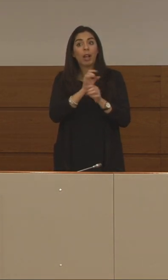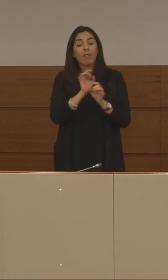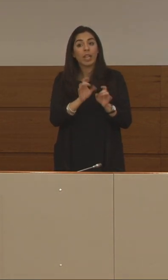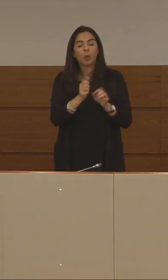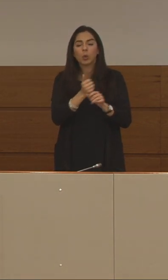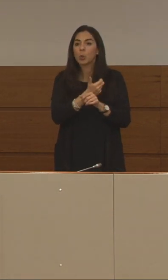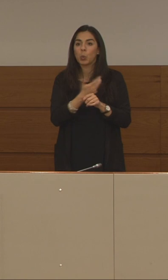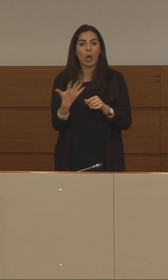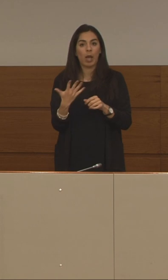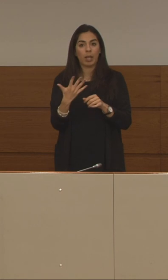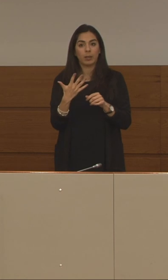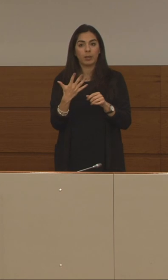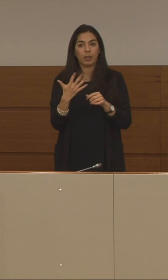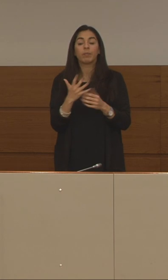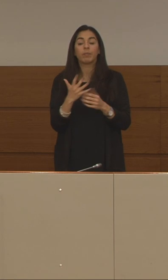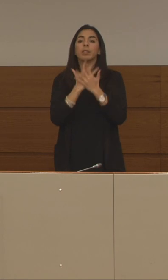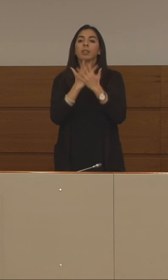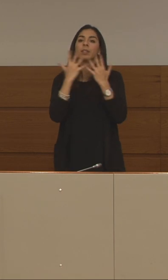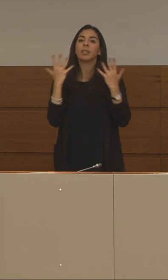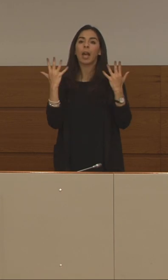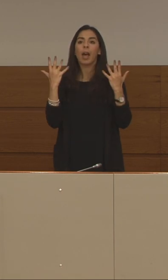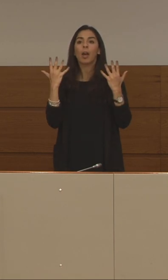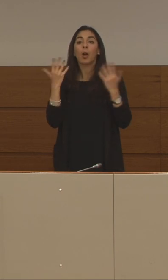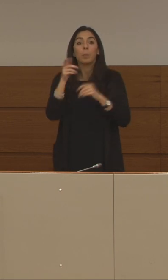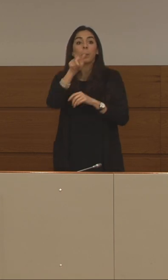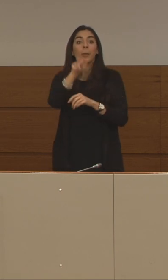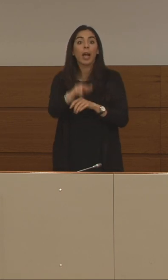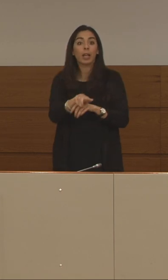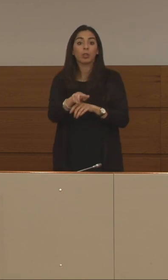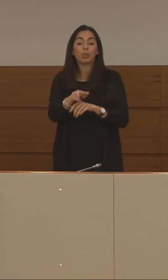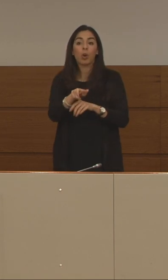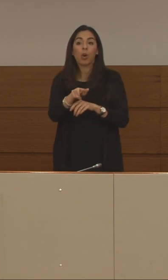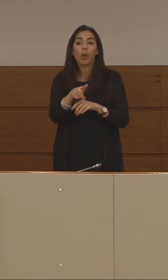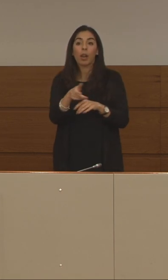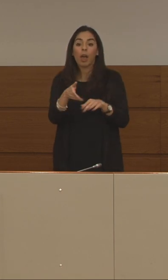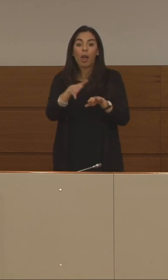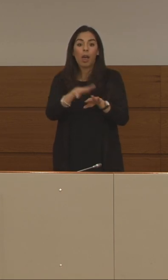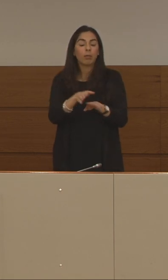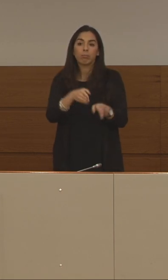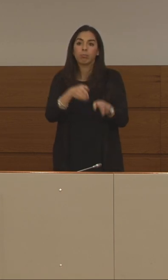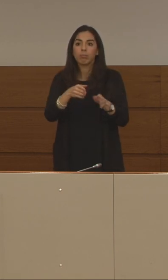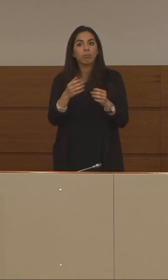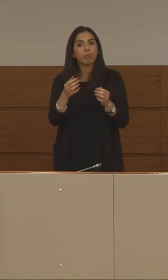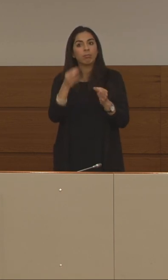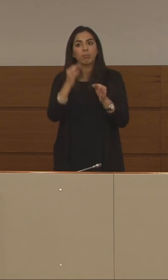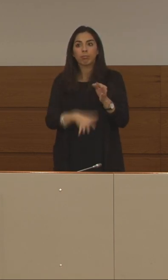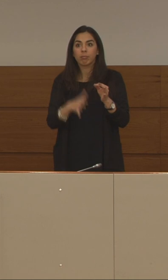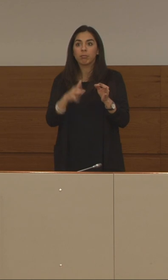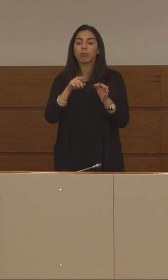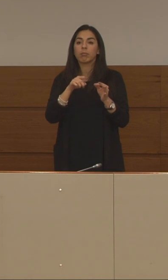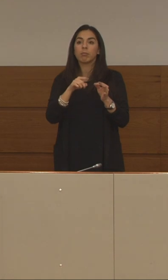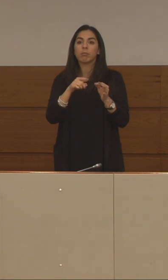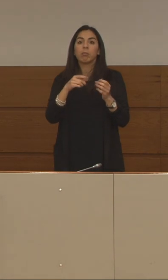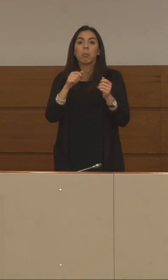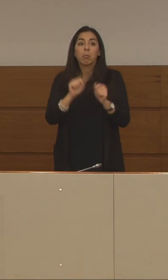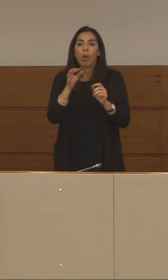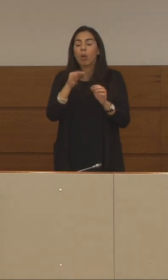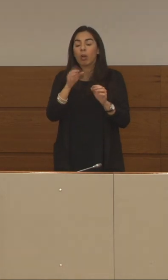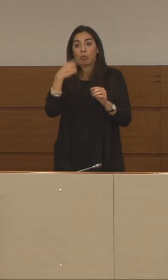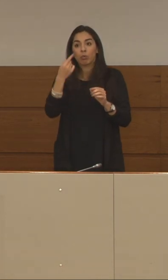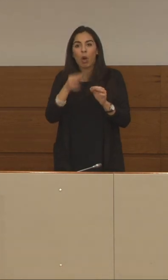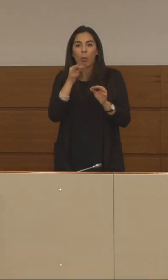che una persona che muoia da un momento all'altro dopo facendo un tampone